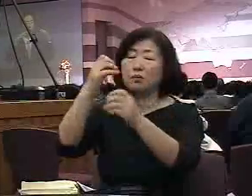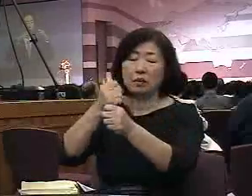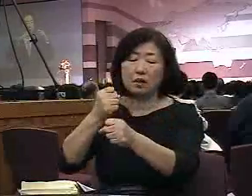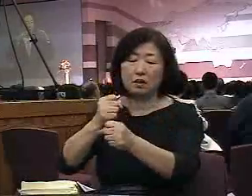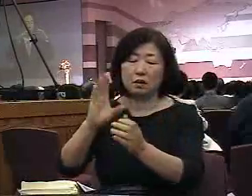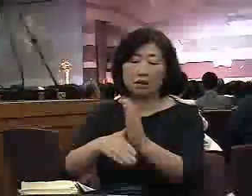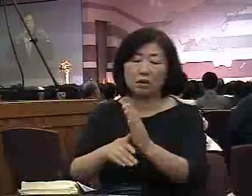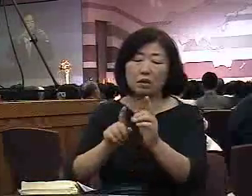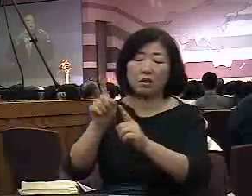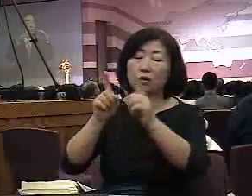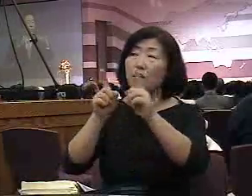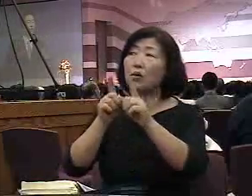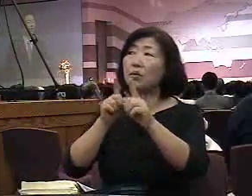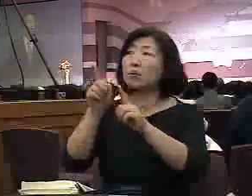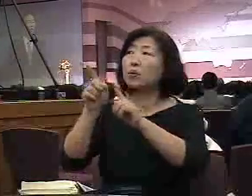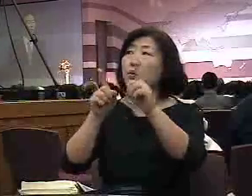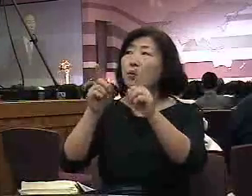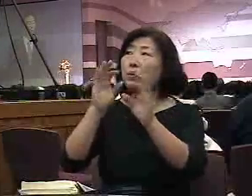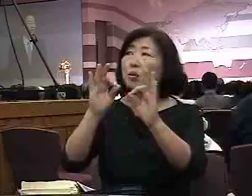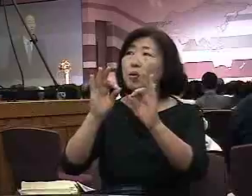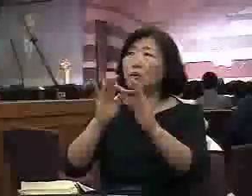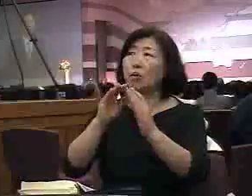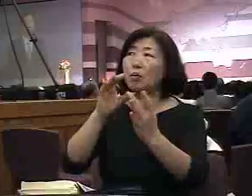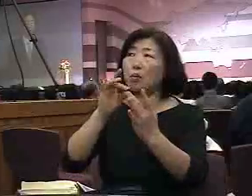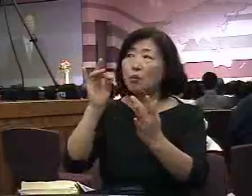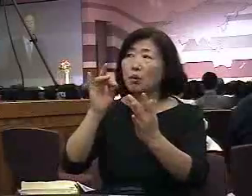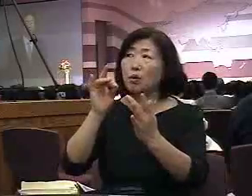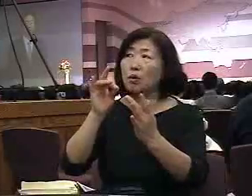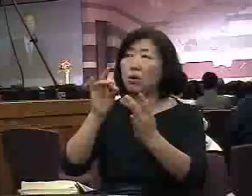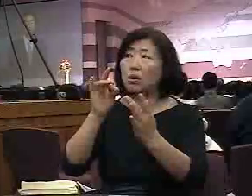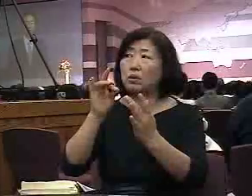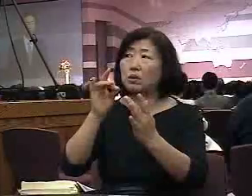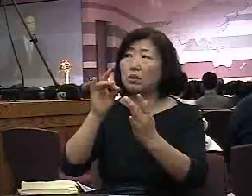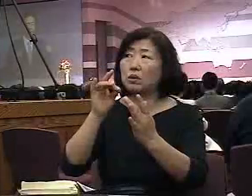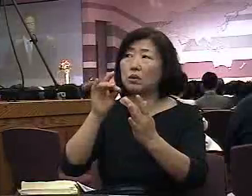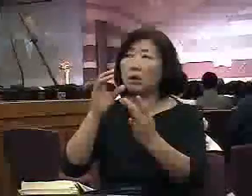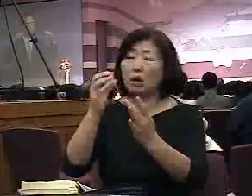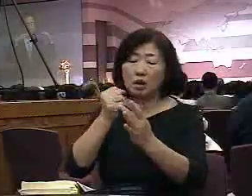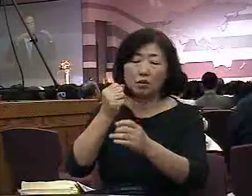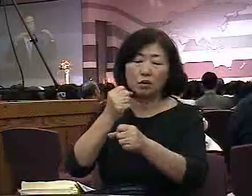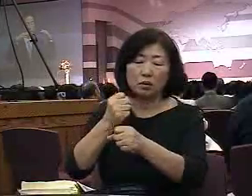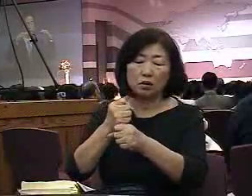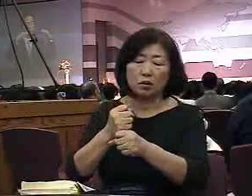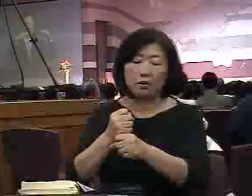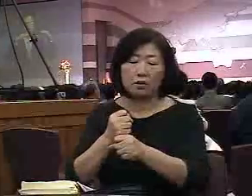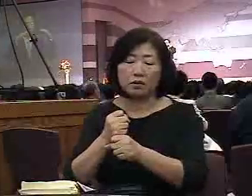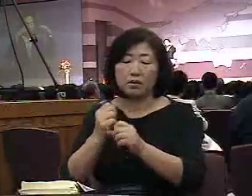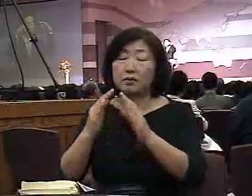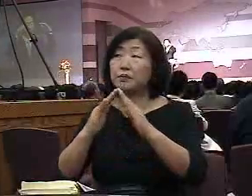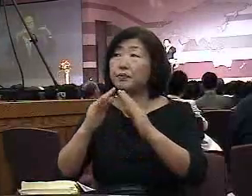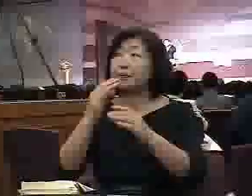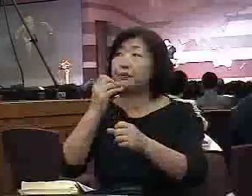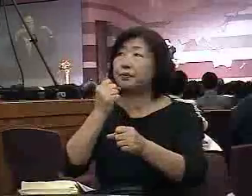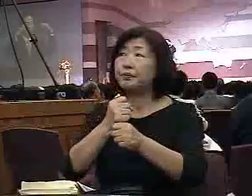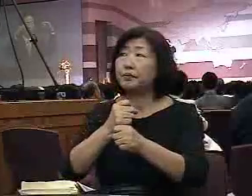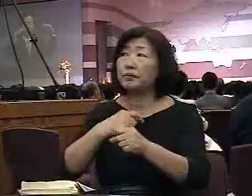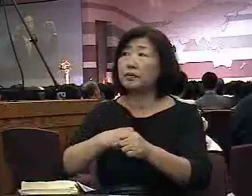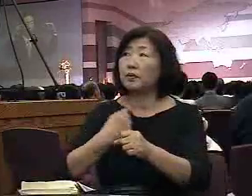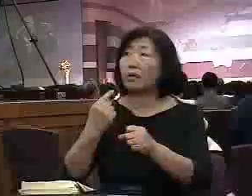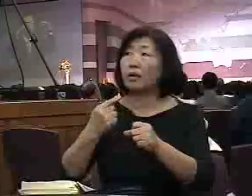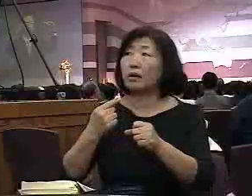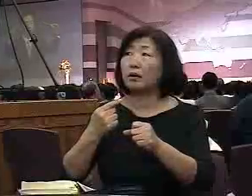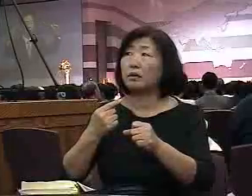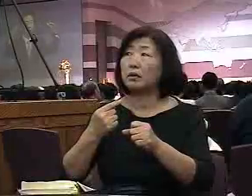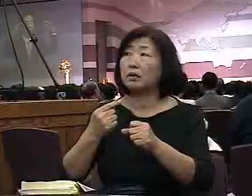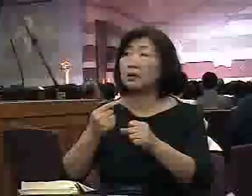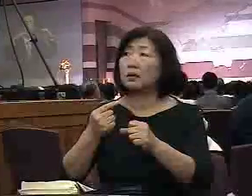만드는 나뭇가지에 뾰족뾰족한 것을 뽑아서 짓는다고 합니다. 그리고 그 뾰족뾰족한 나뭇가지 위를 자신의 깃털과